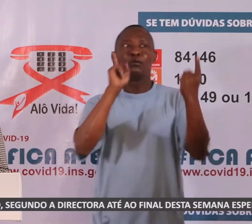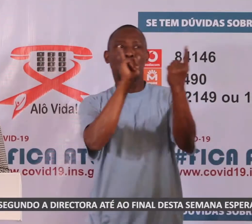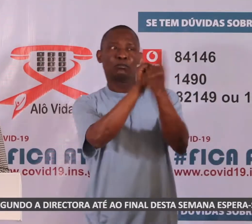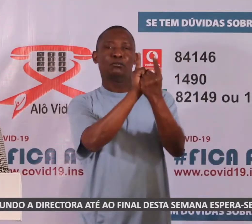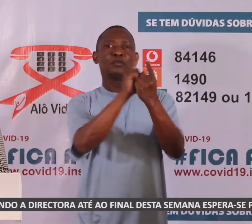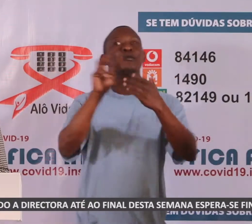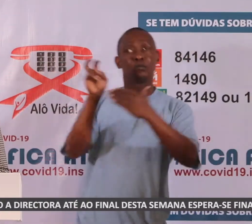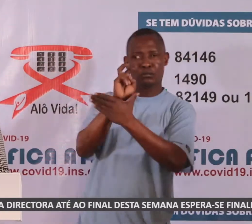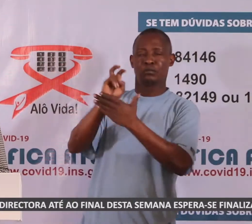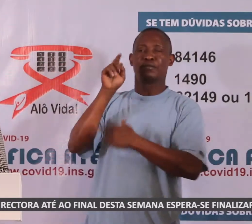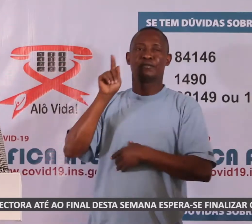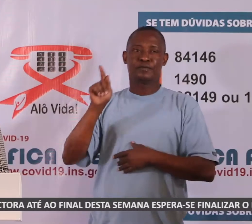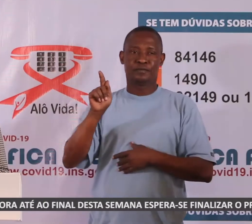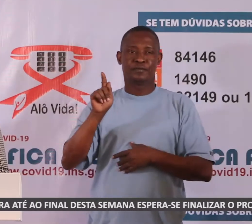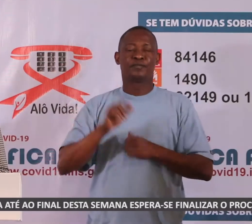outra.